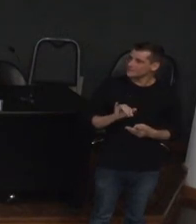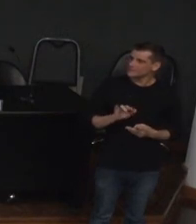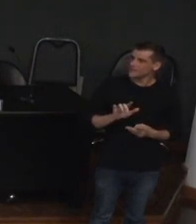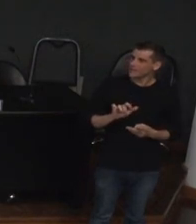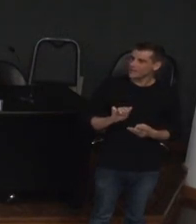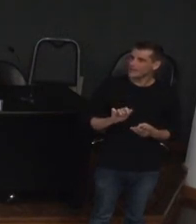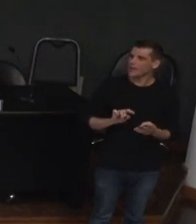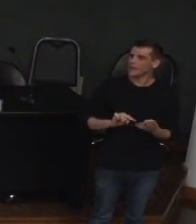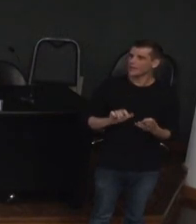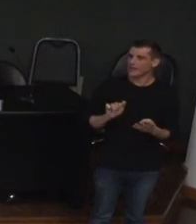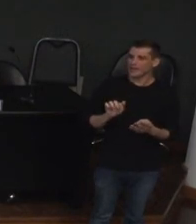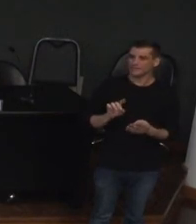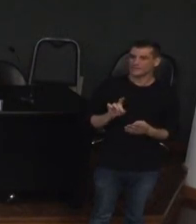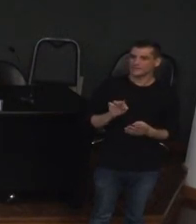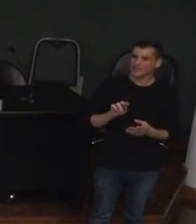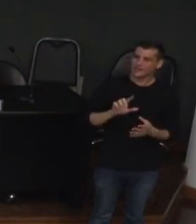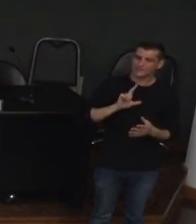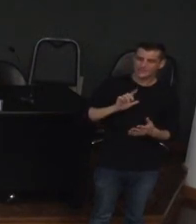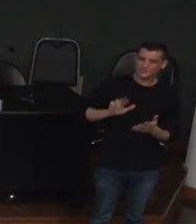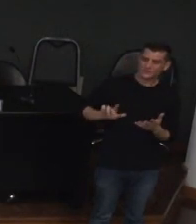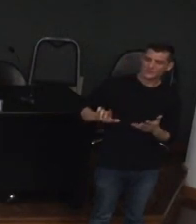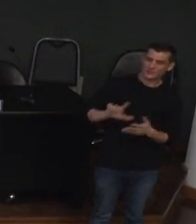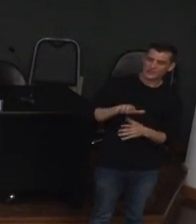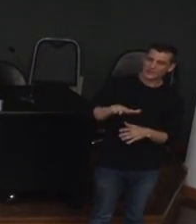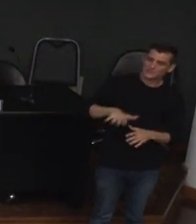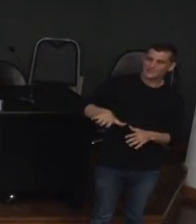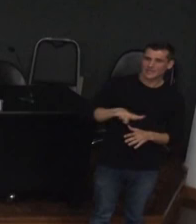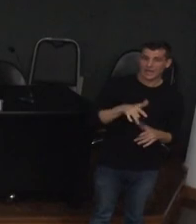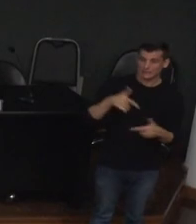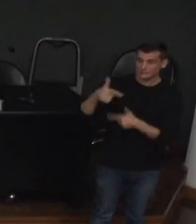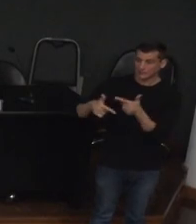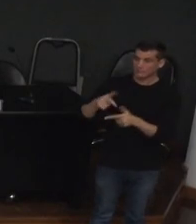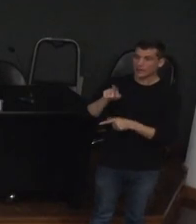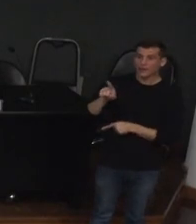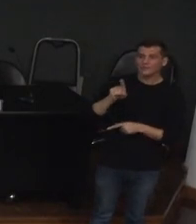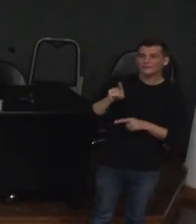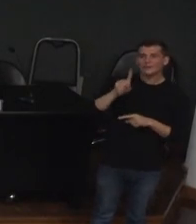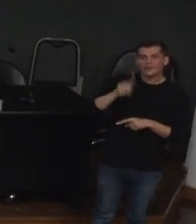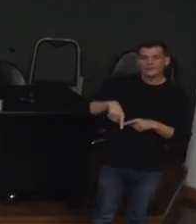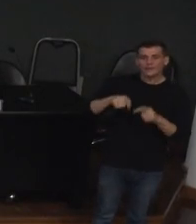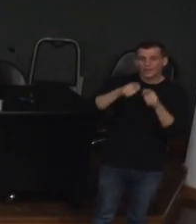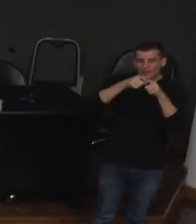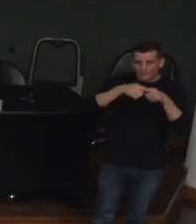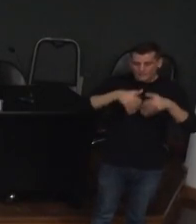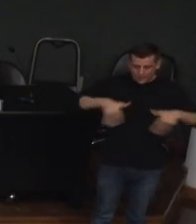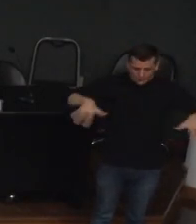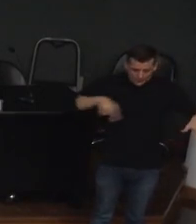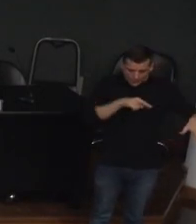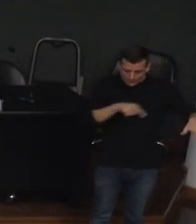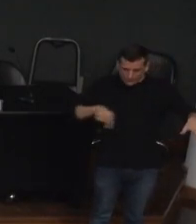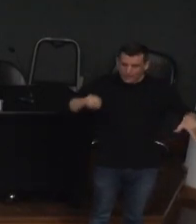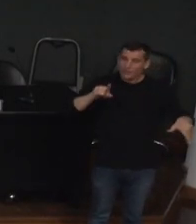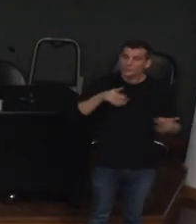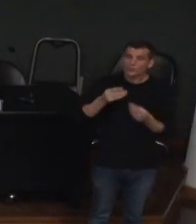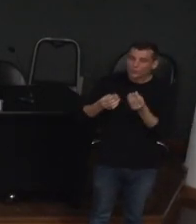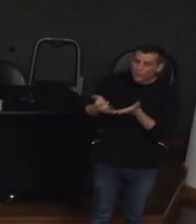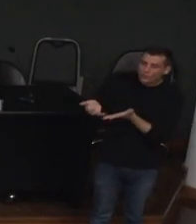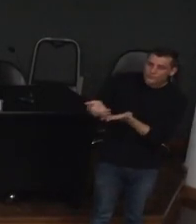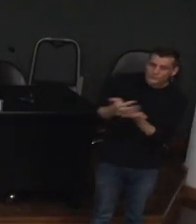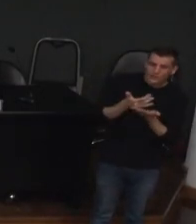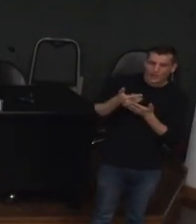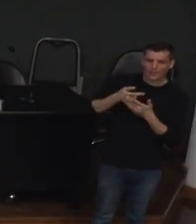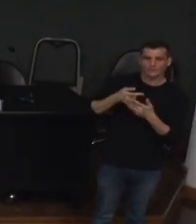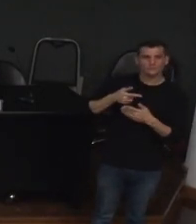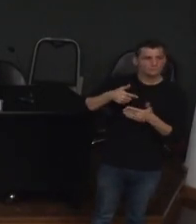optou por fazer o mapeamento de dados do processo administrativo disciplinar. Então, o ID é